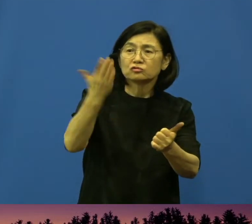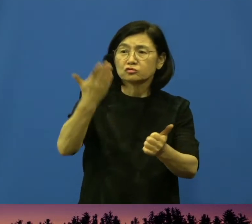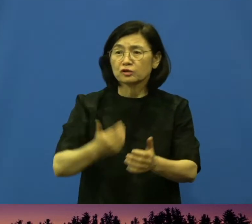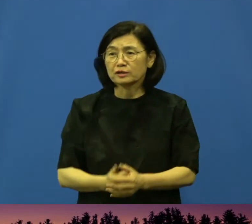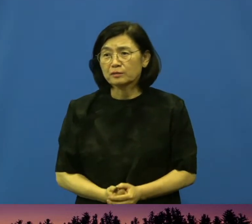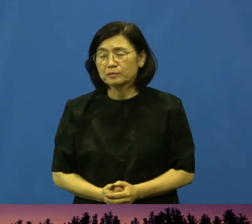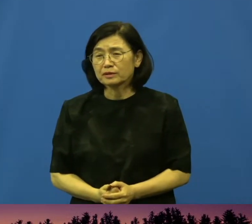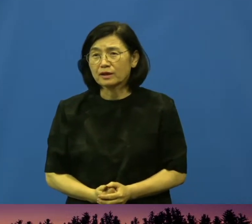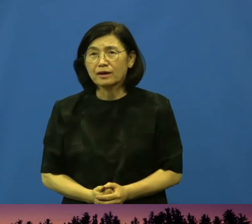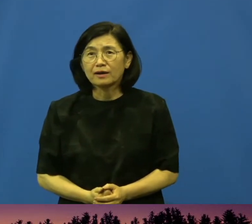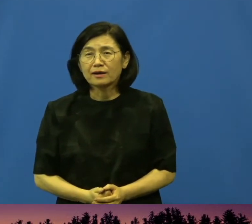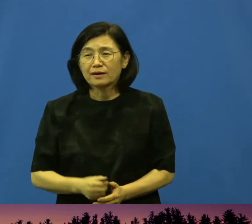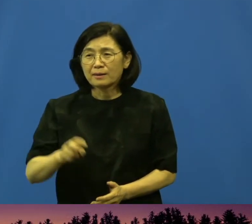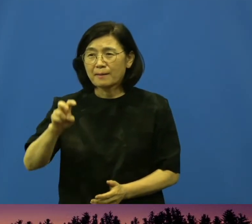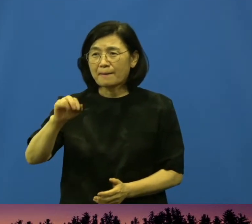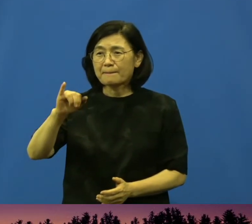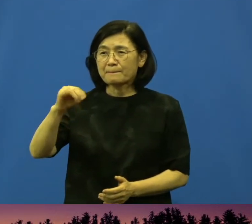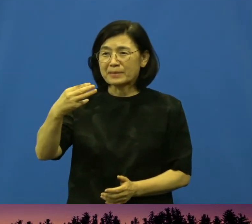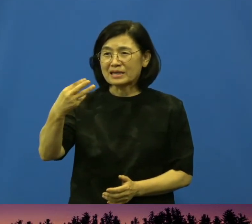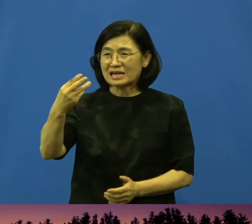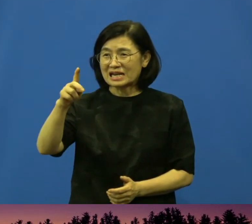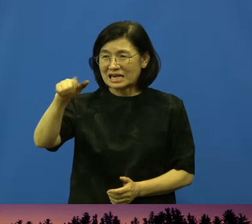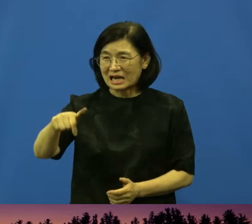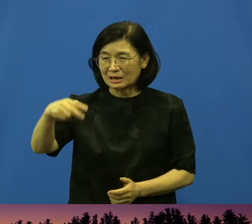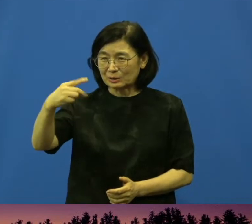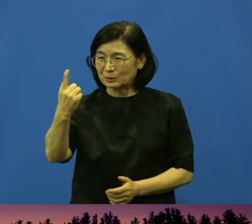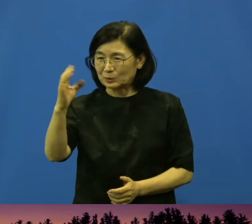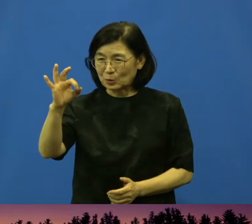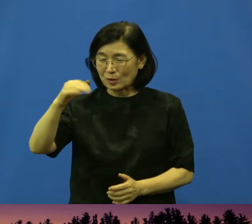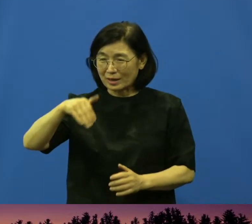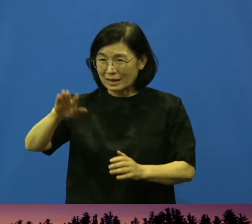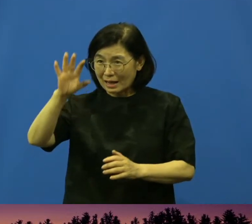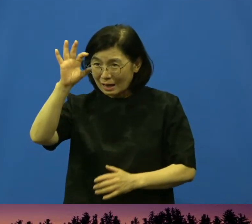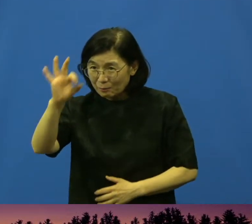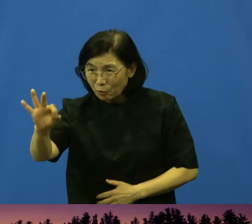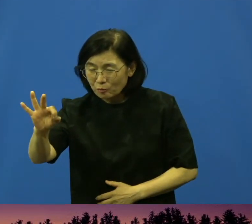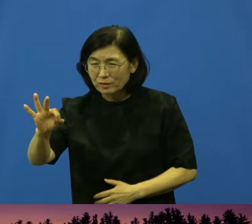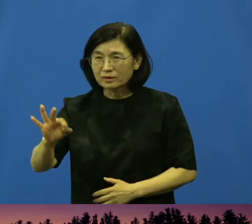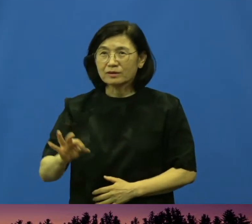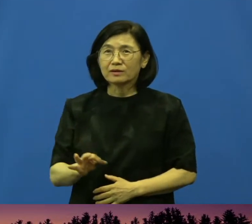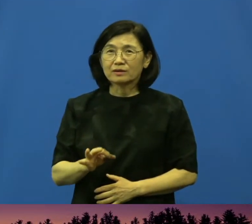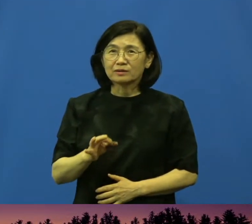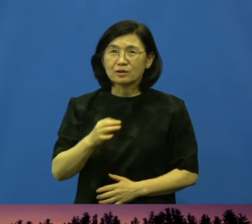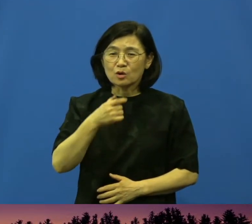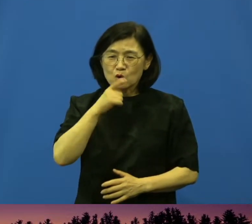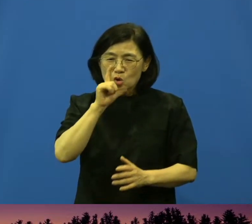밀락동에 그 수산시장 같은 데 가보세요. 다 꺼내놓으면 막